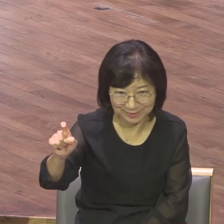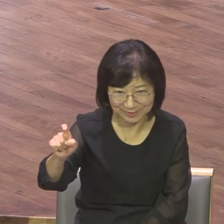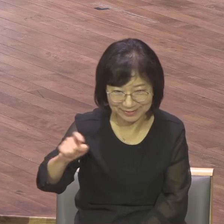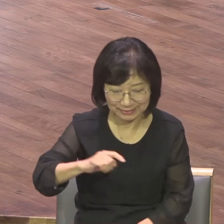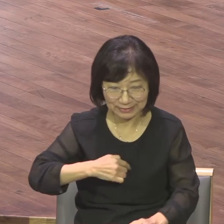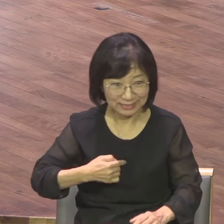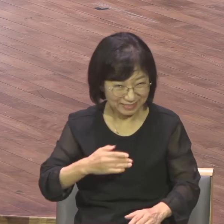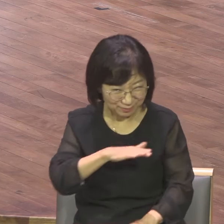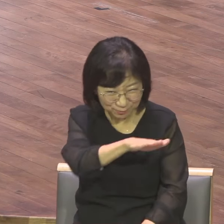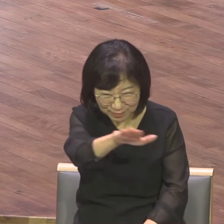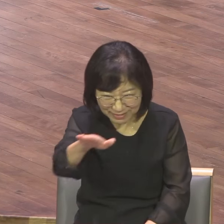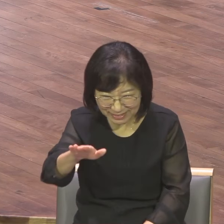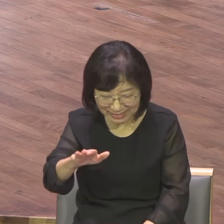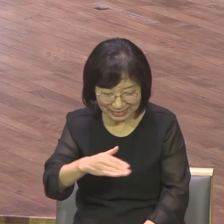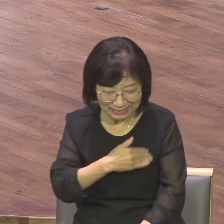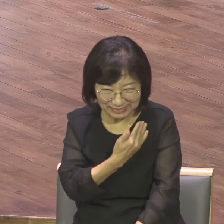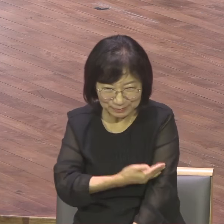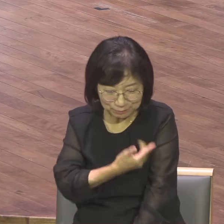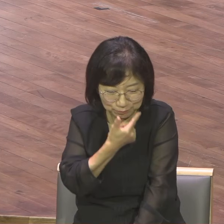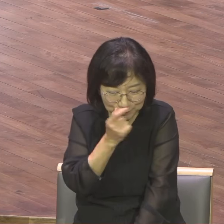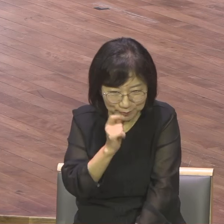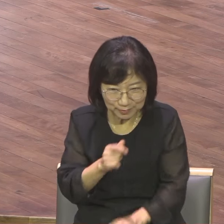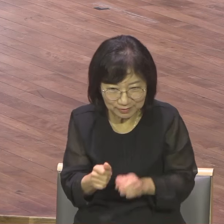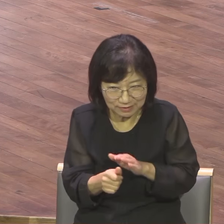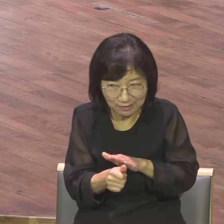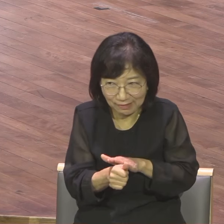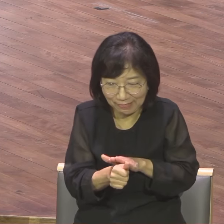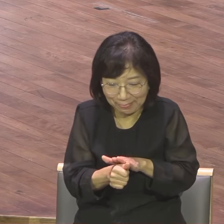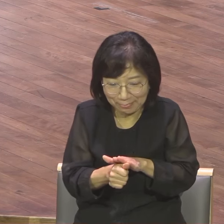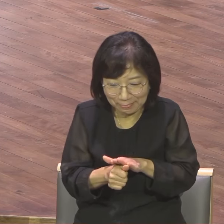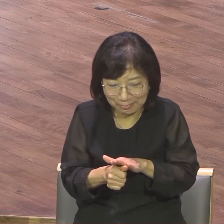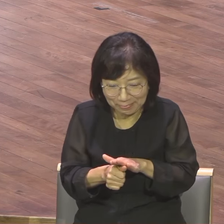무능하고 소심하고